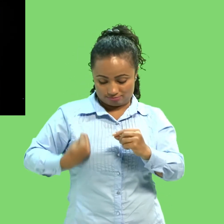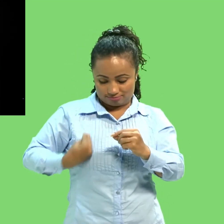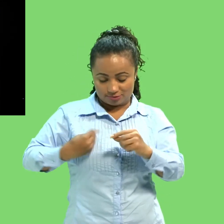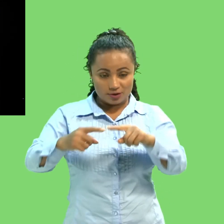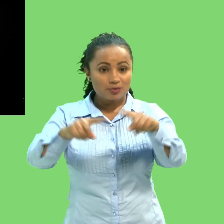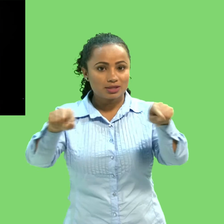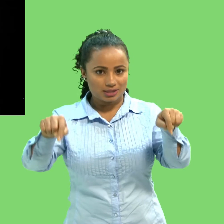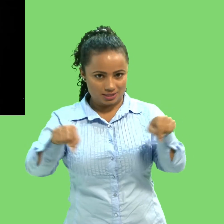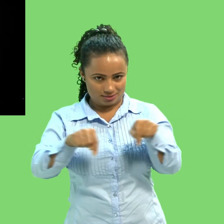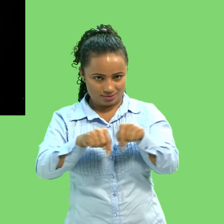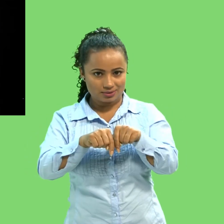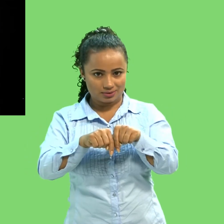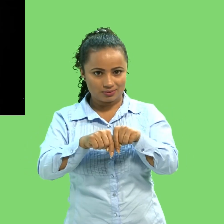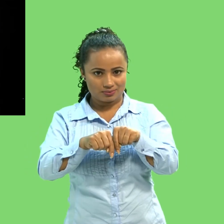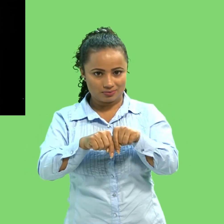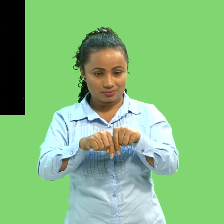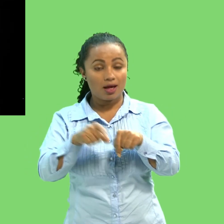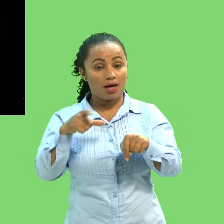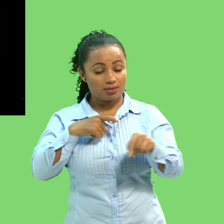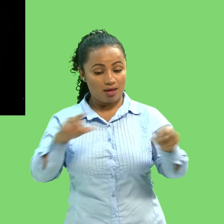professor